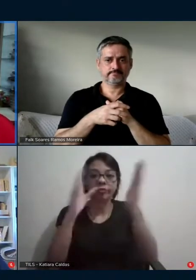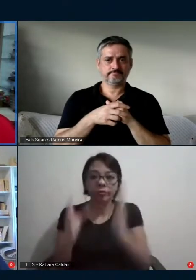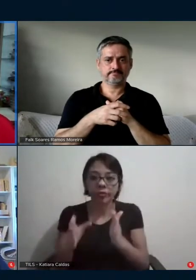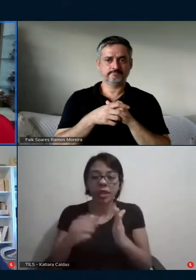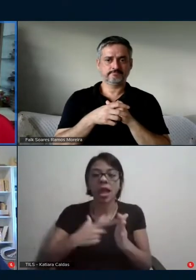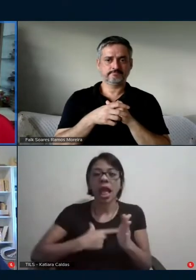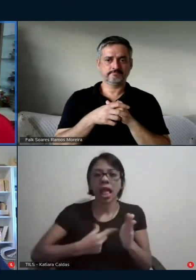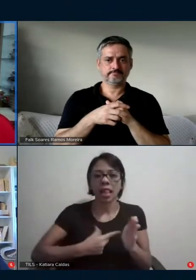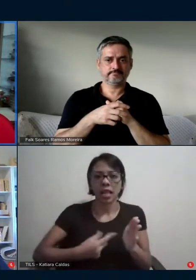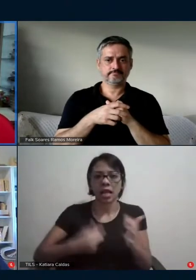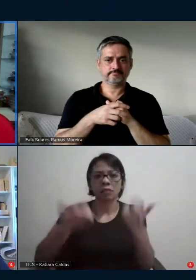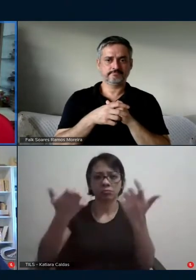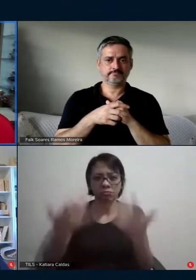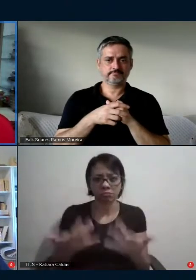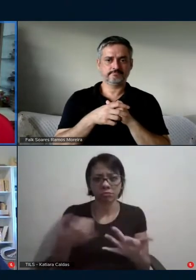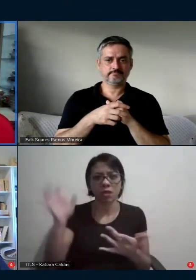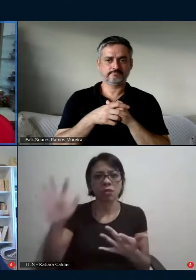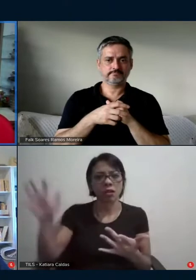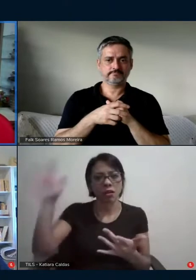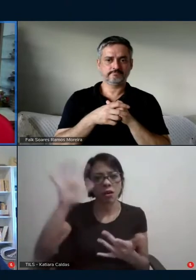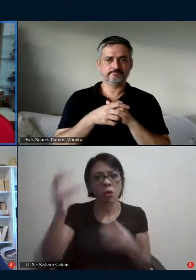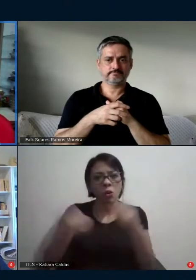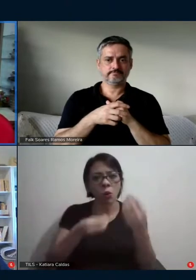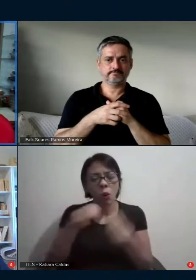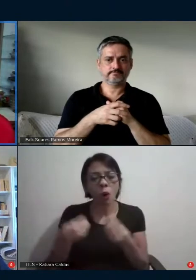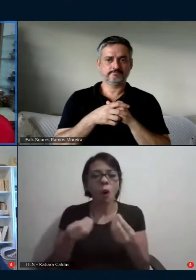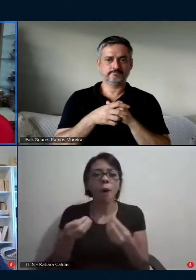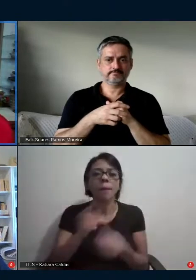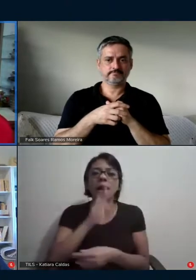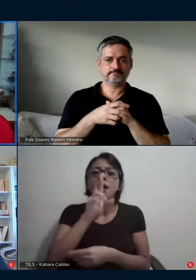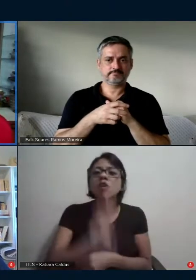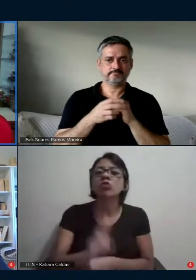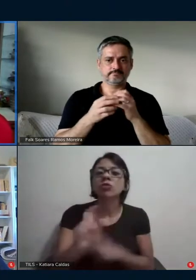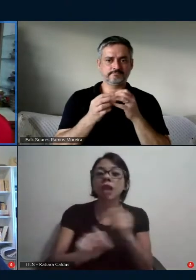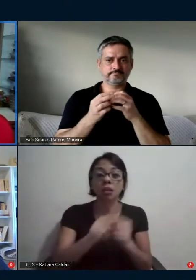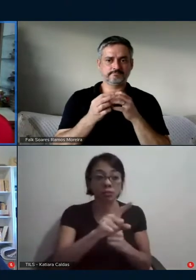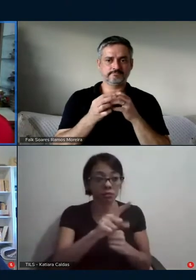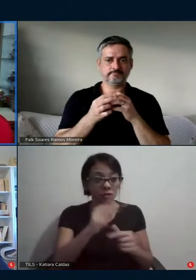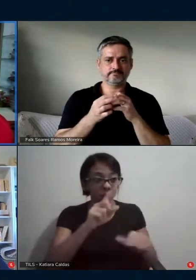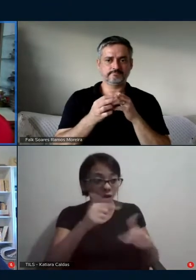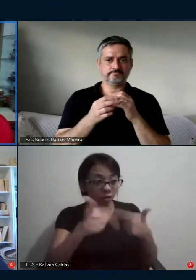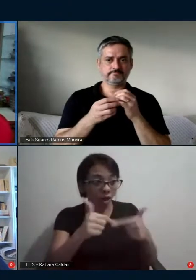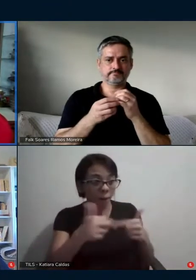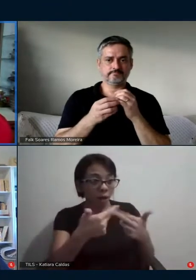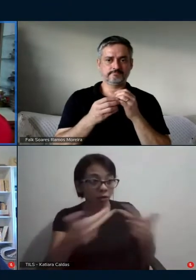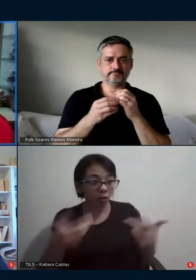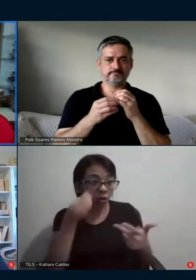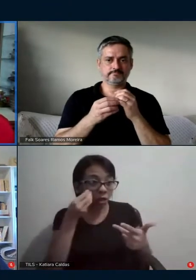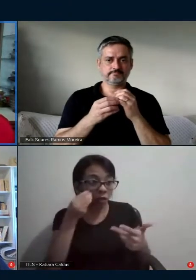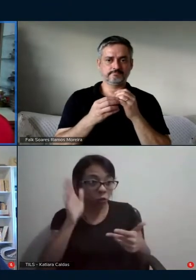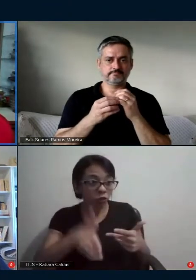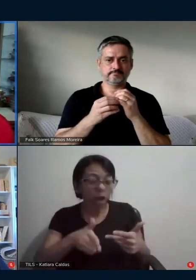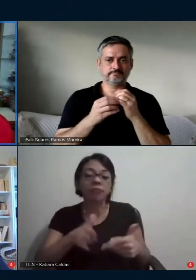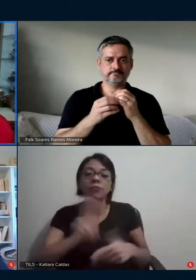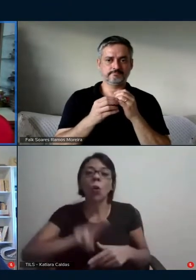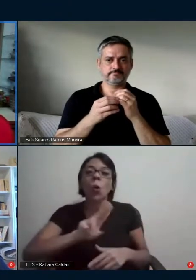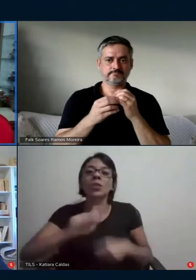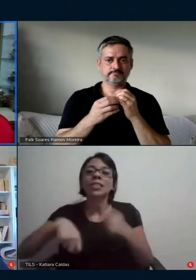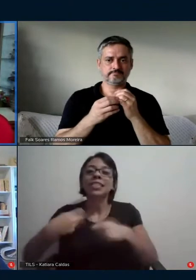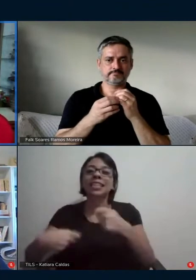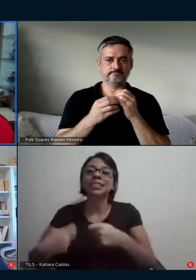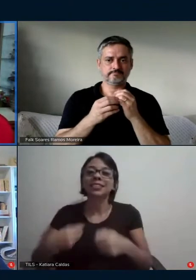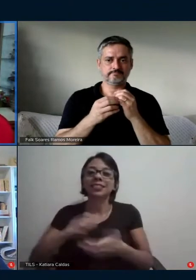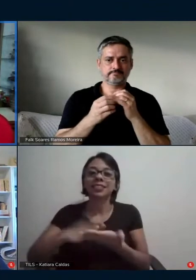Helena expressou ali o pensamento como resultado do que ele testou com elas. E, por último,